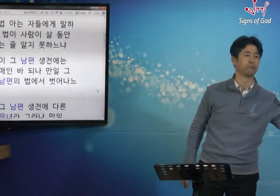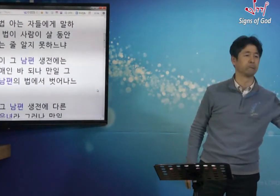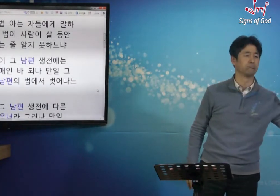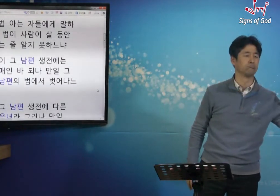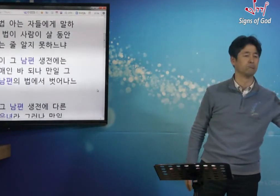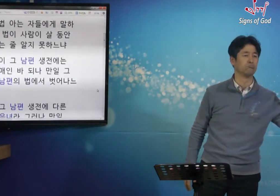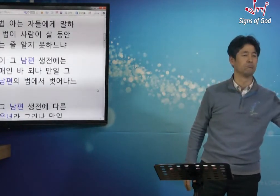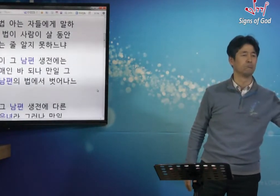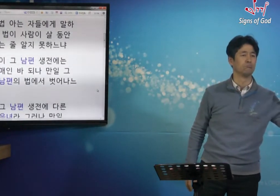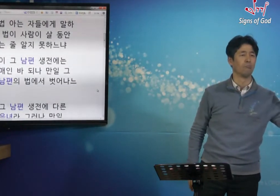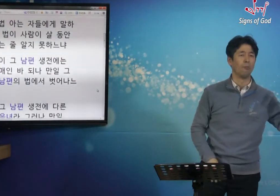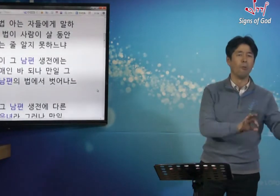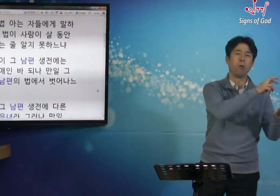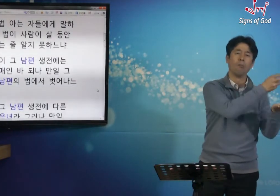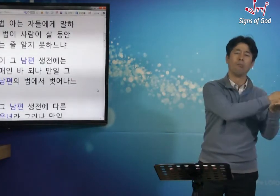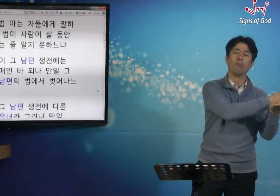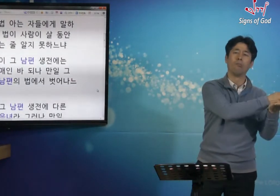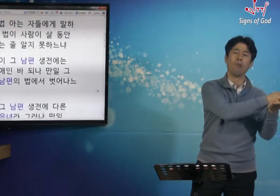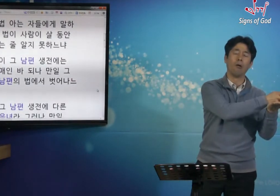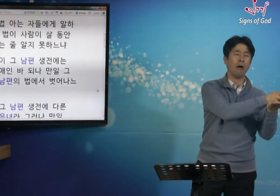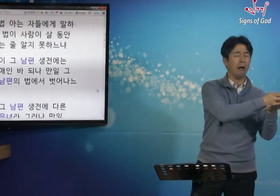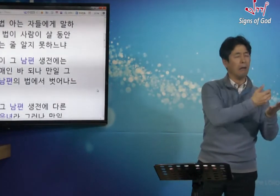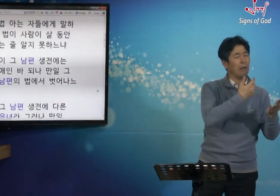수밖에 없는 것이죠. 율법이